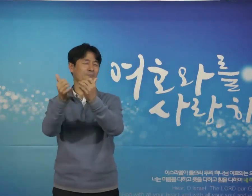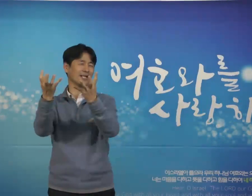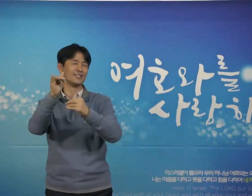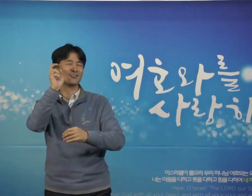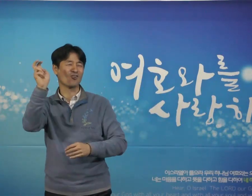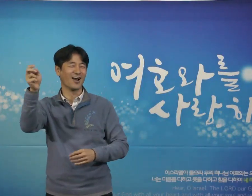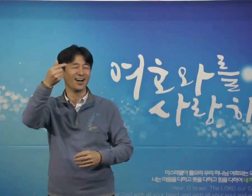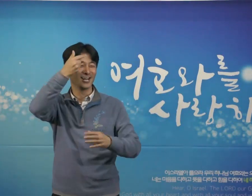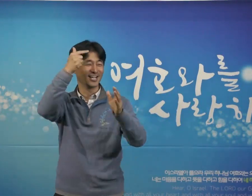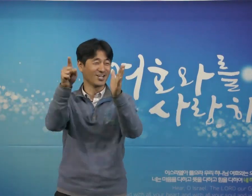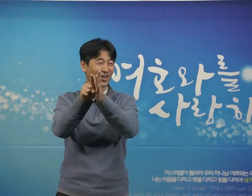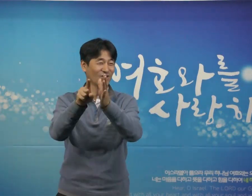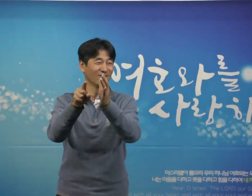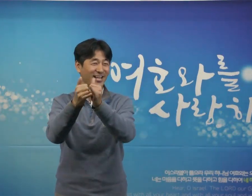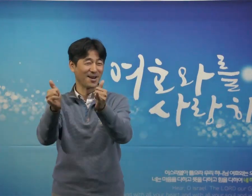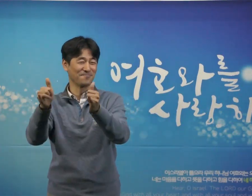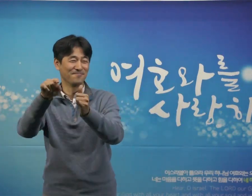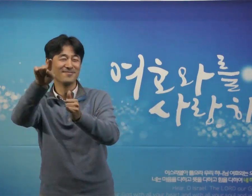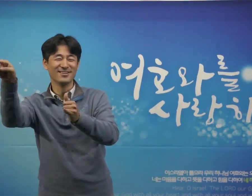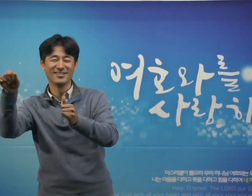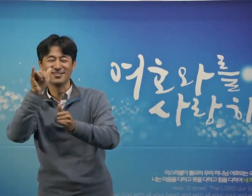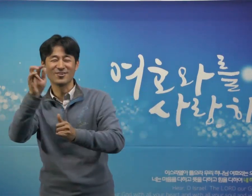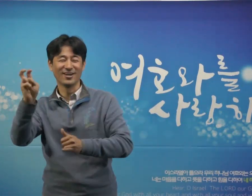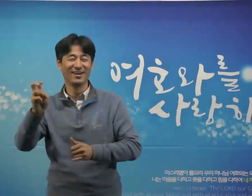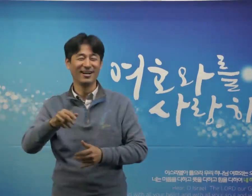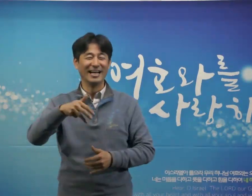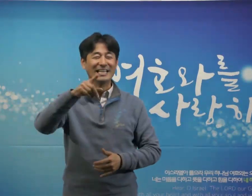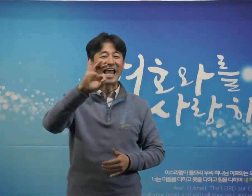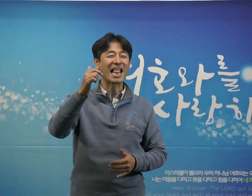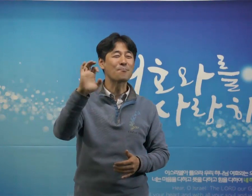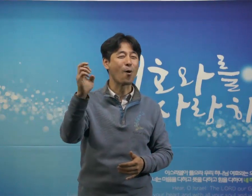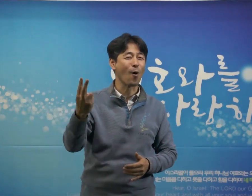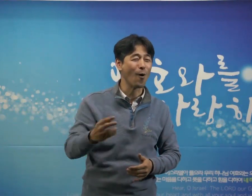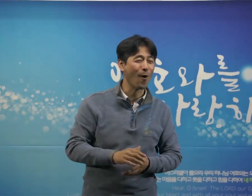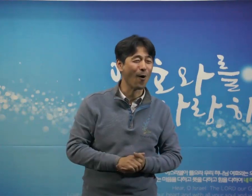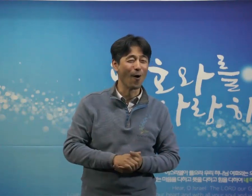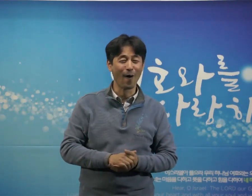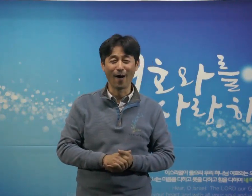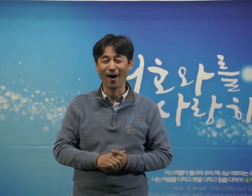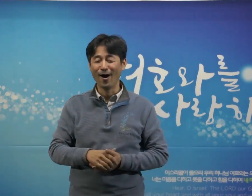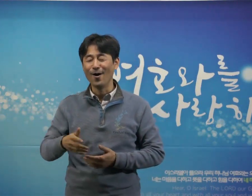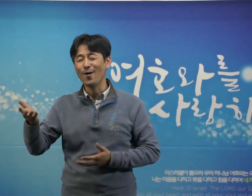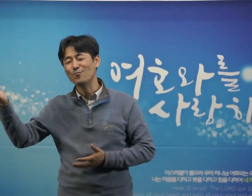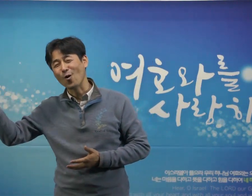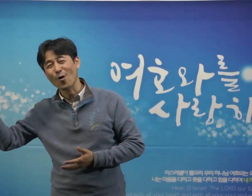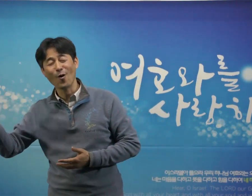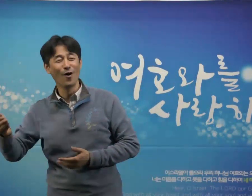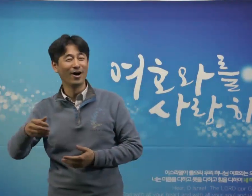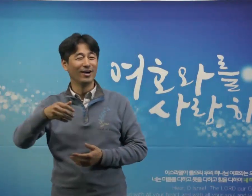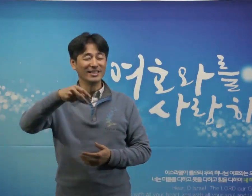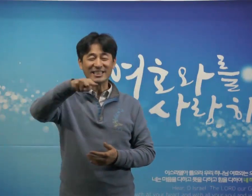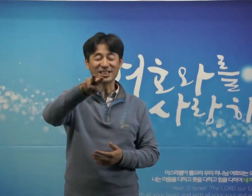유명한 탤런트 중에 기독교인들도 있습니다. 차인프로도 있고, 또